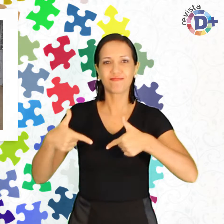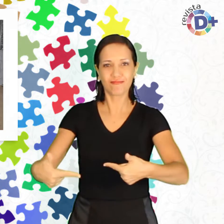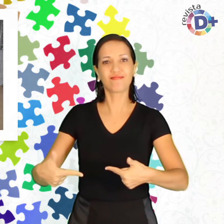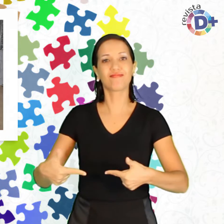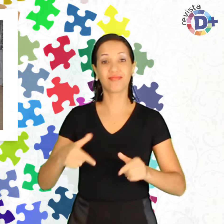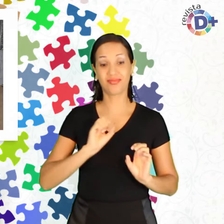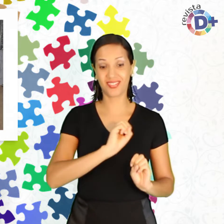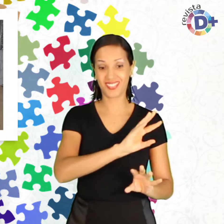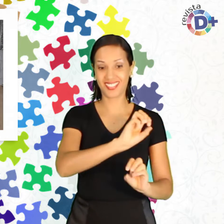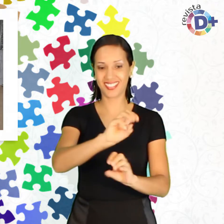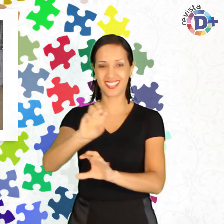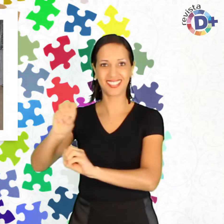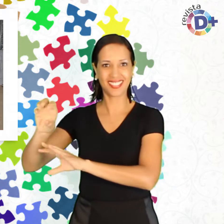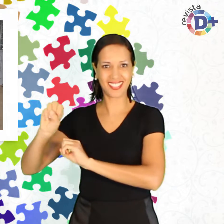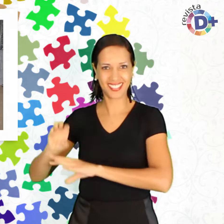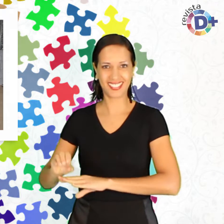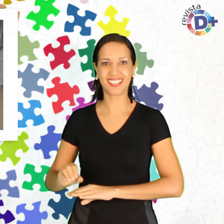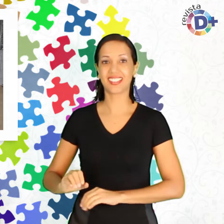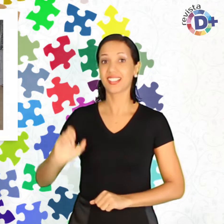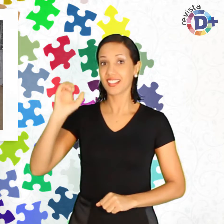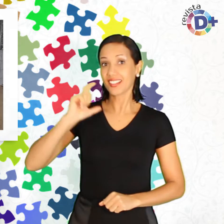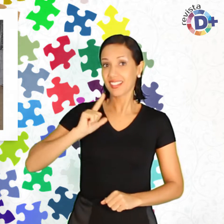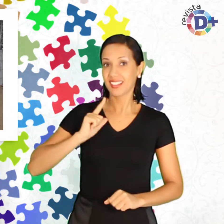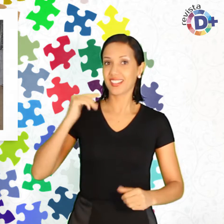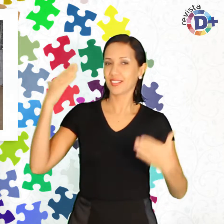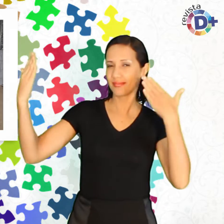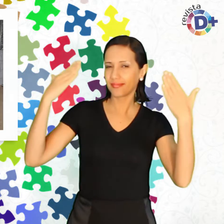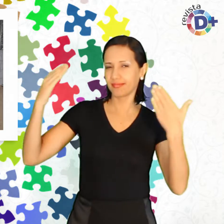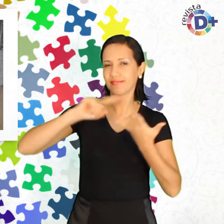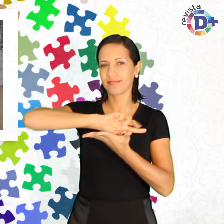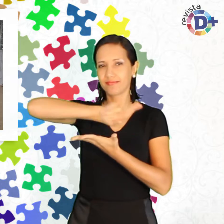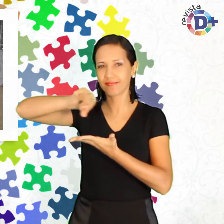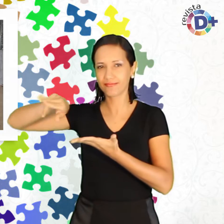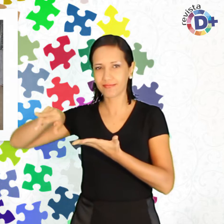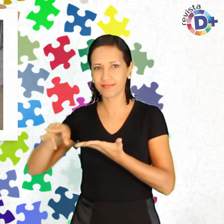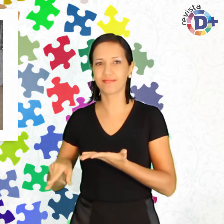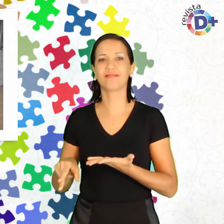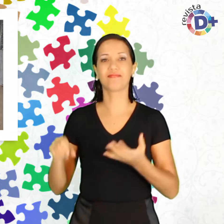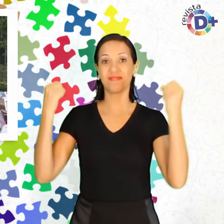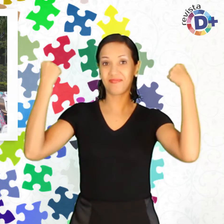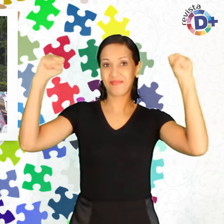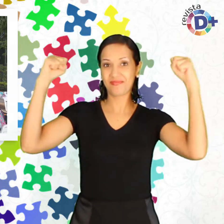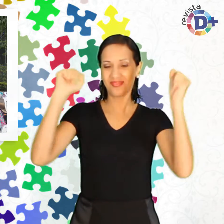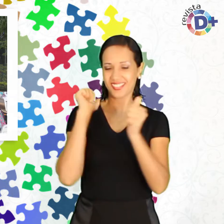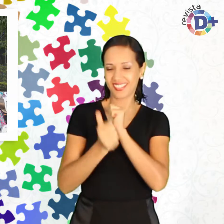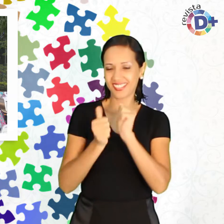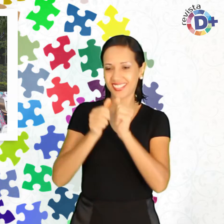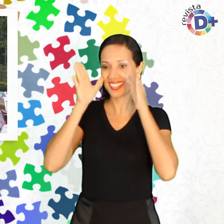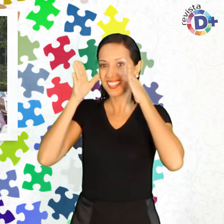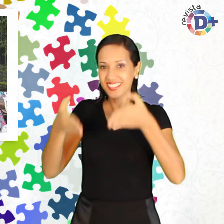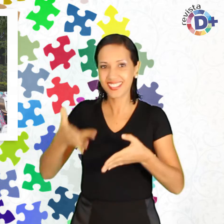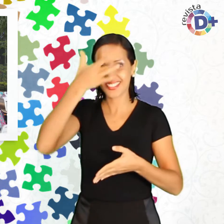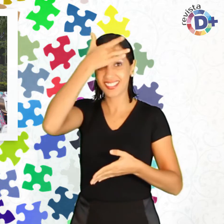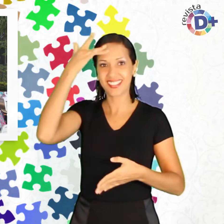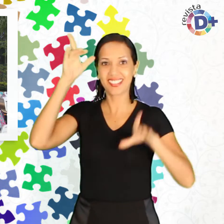realiza trabalhos educacionais terapêuticos e esportivos voltados às pessoas com deficiência e